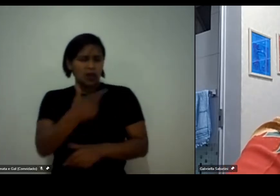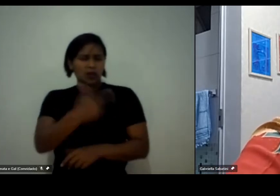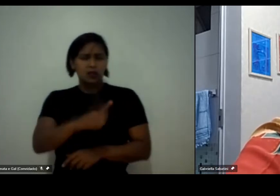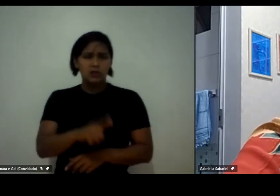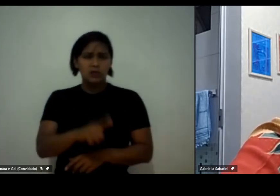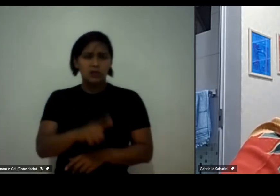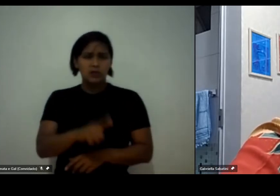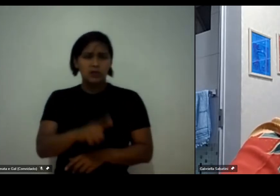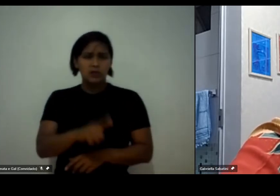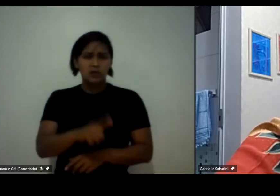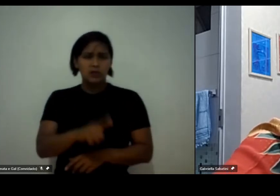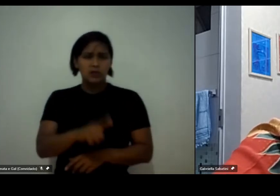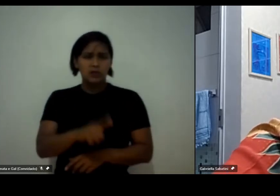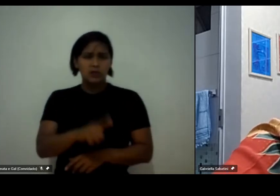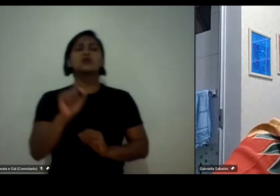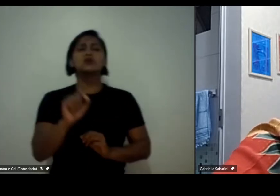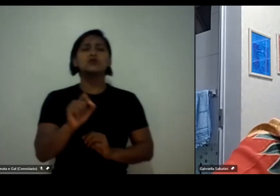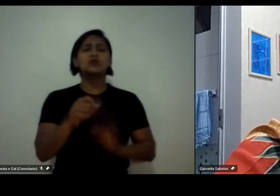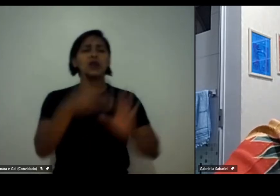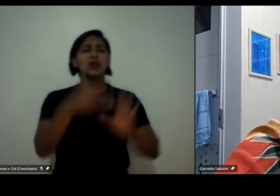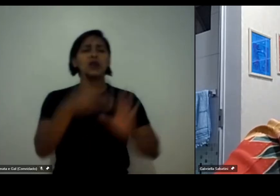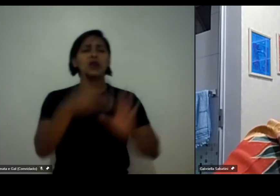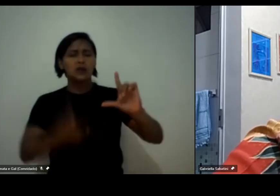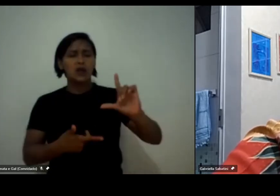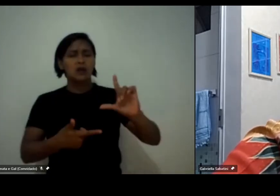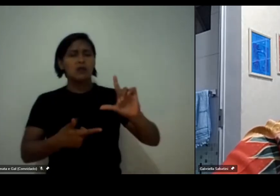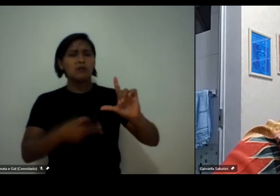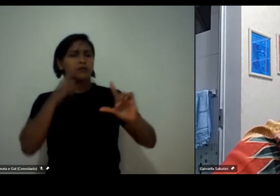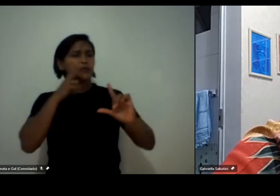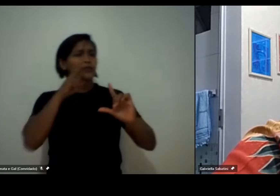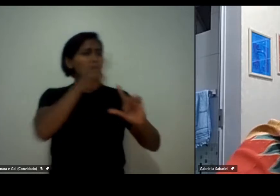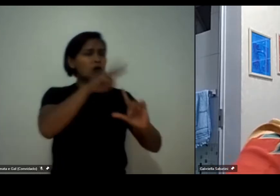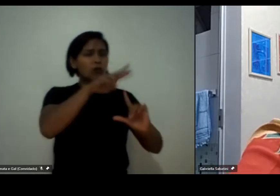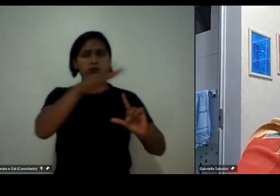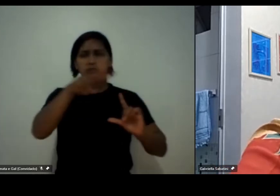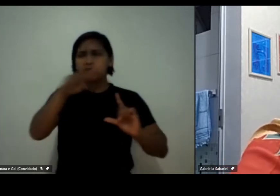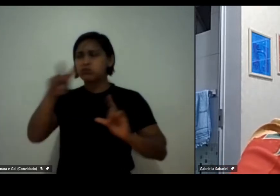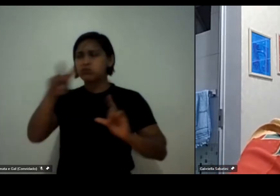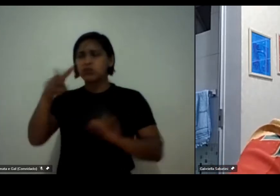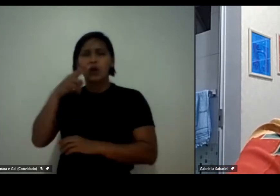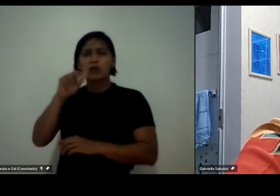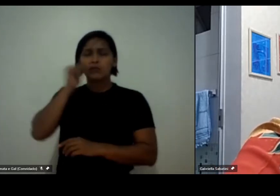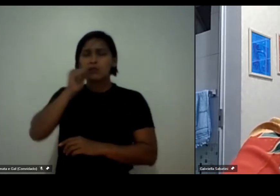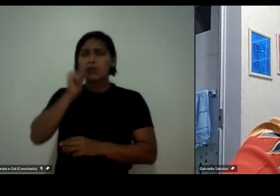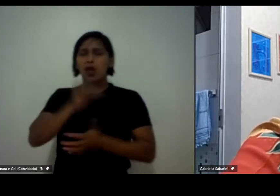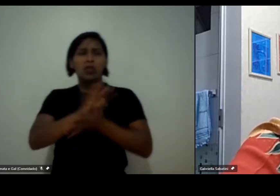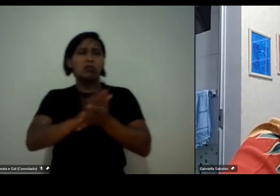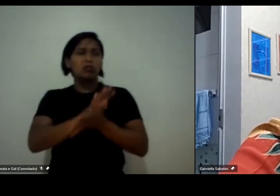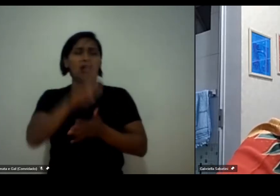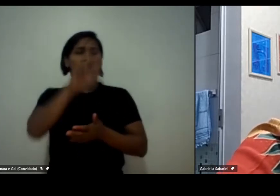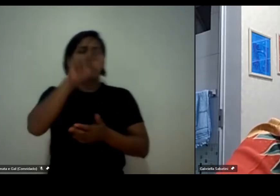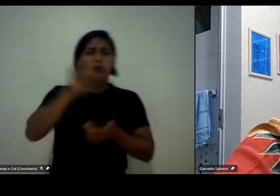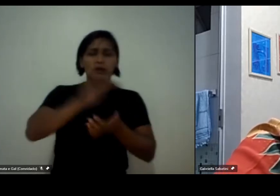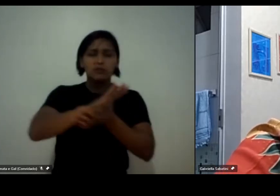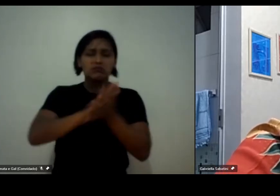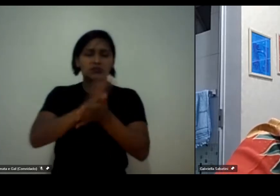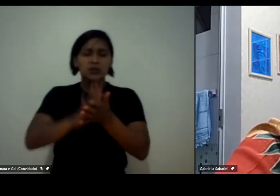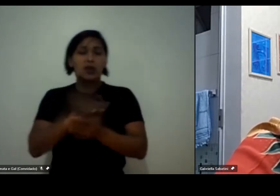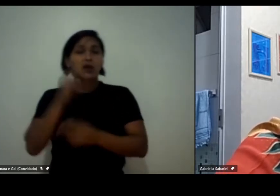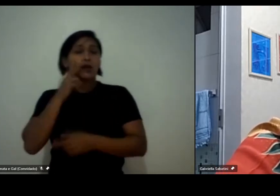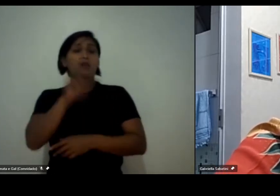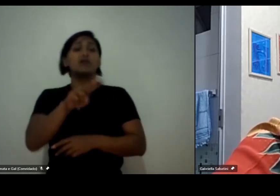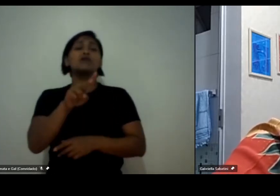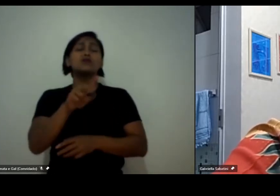de vocês passam categoricamente despercebidos? Eles olham para alguns de nós e não nos veem. E vocês?